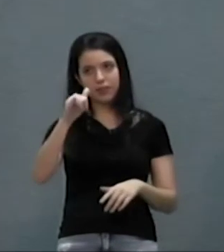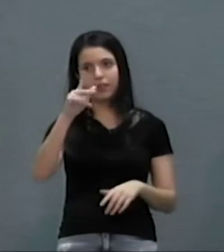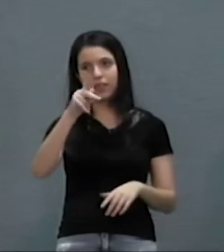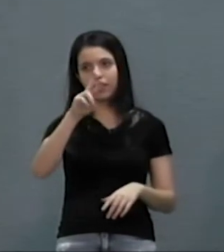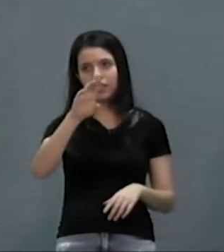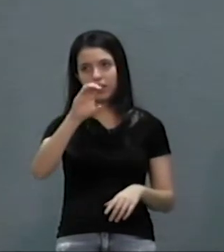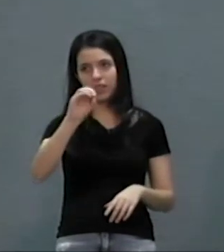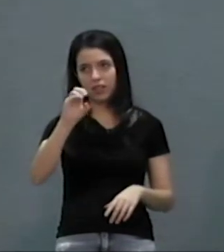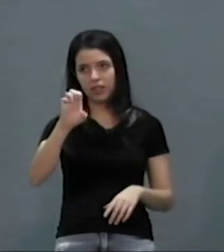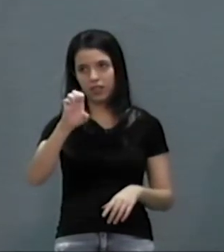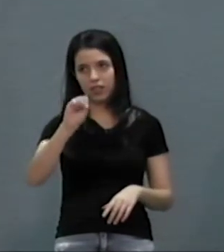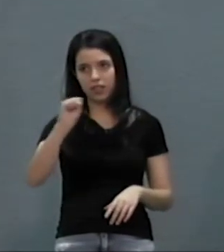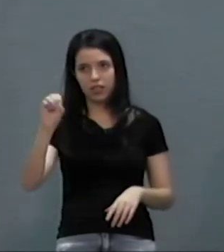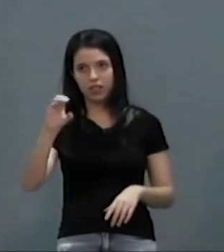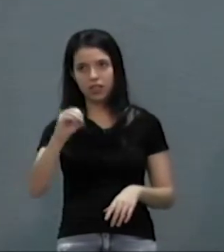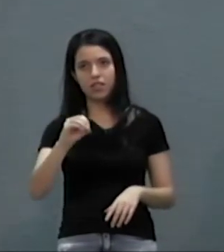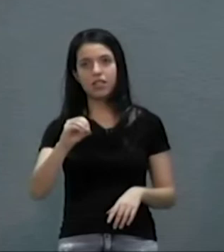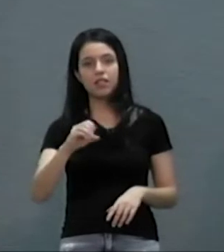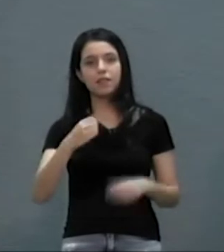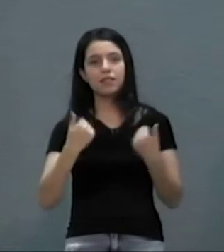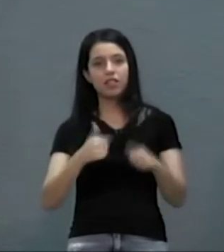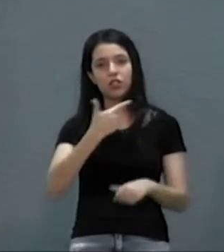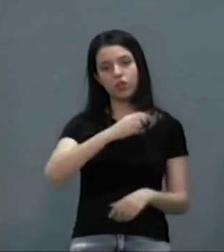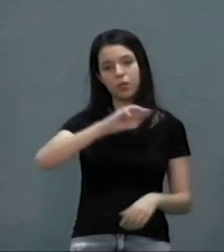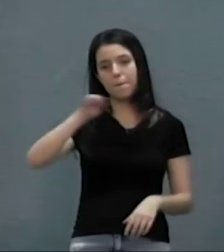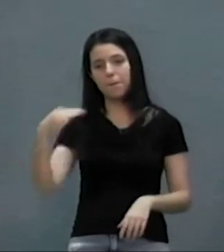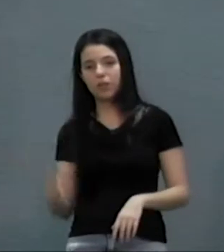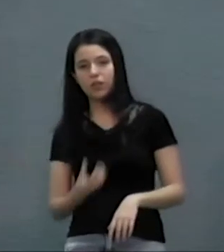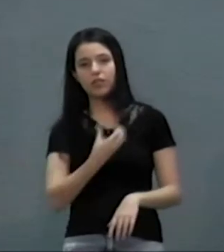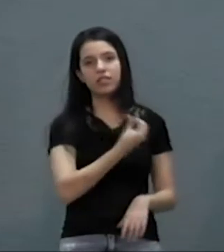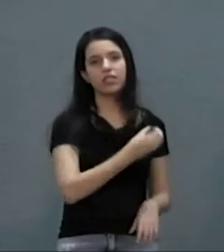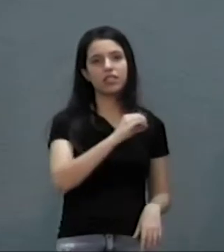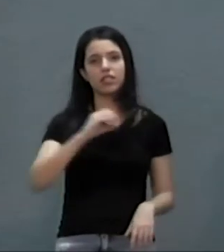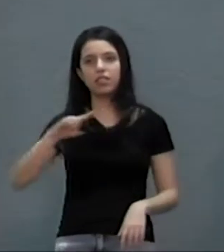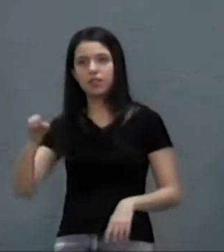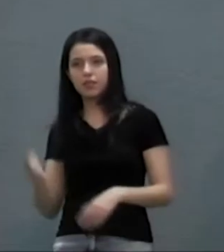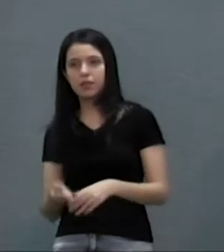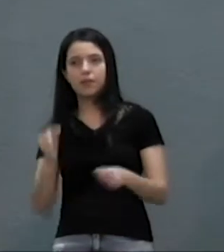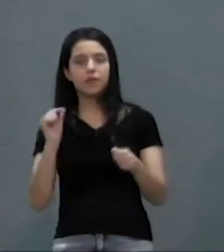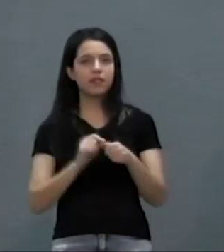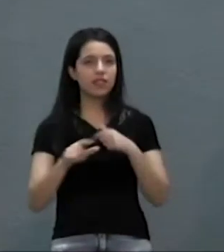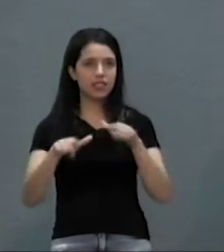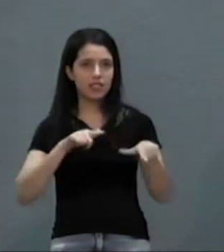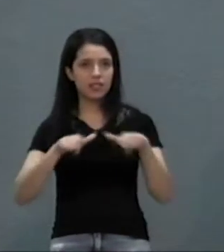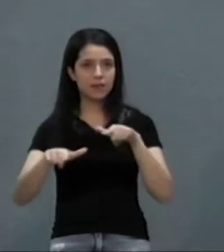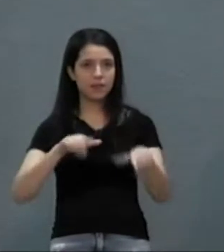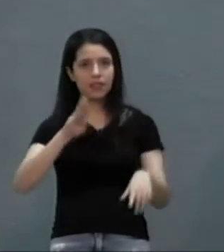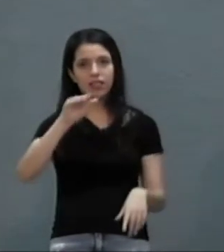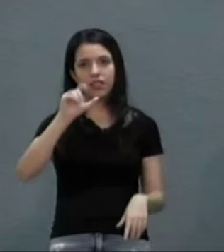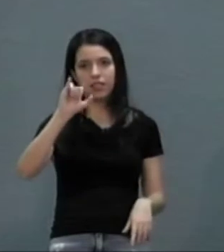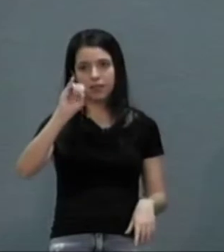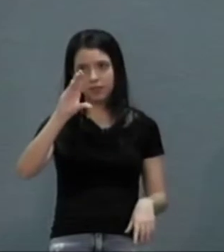para ligar essa bacia C, que será muito importante para aquela população do alto ali, do Novo Horizonte, do Novo Cacoal, quer